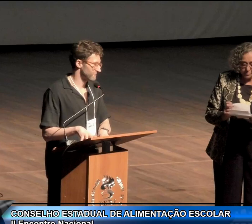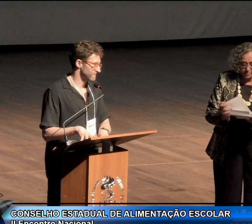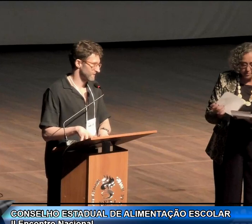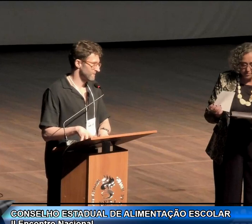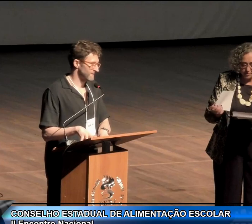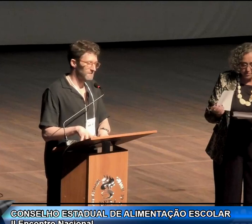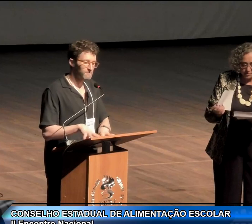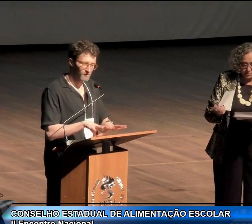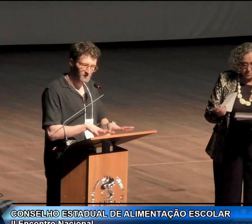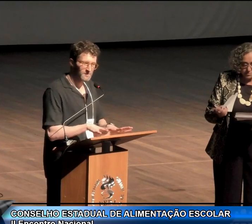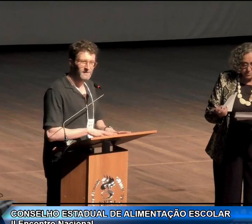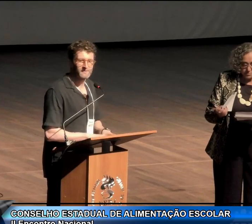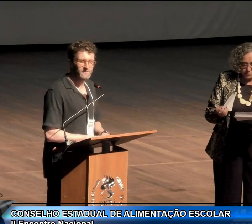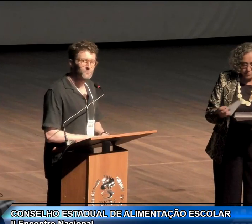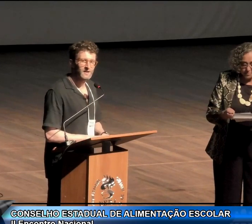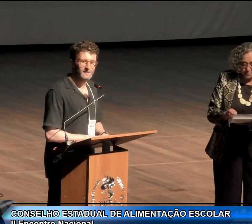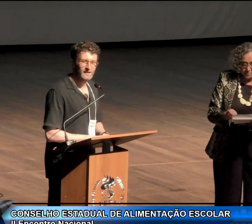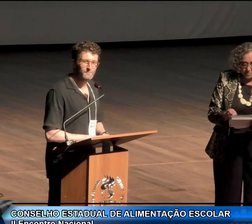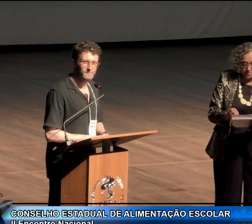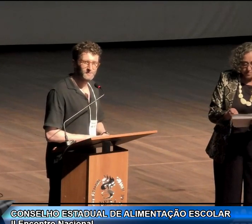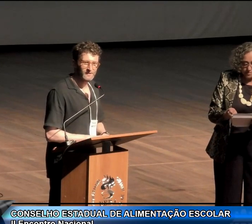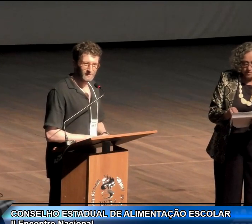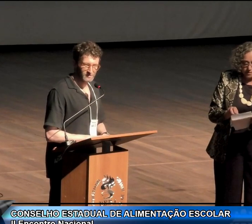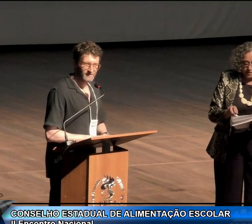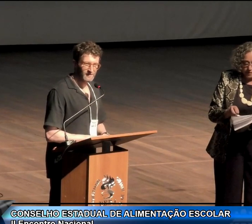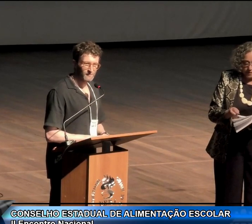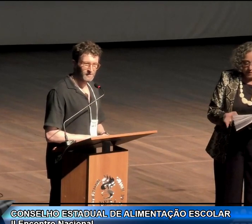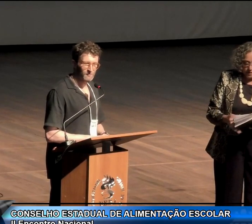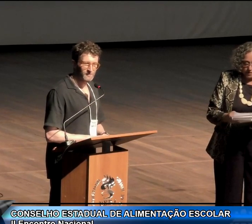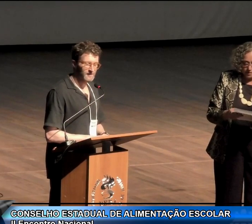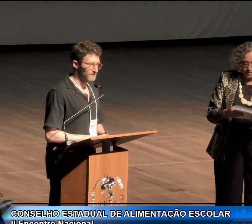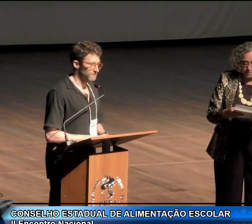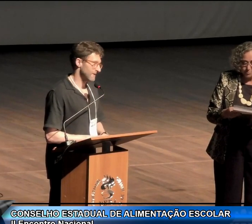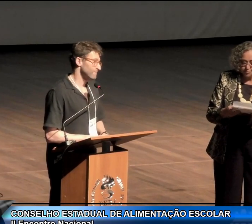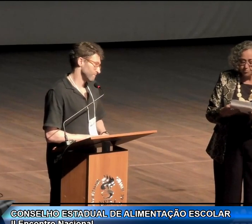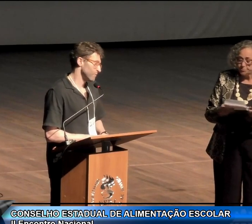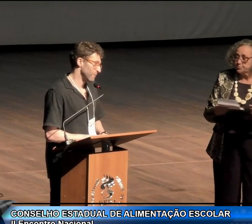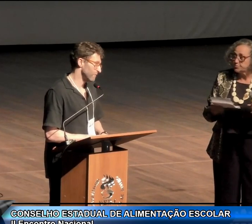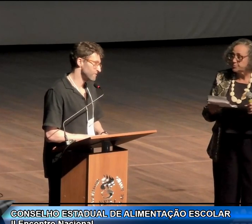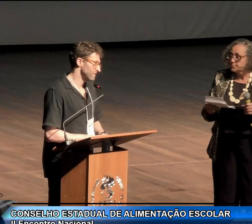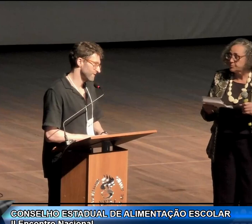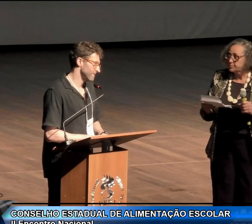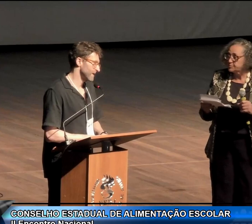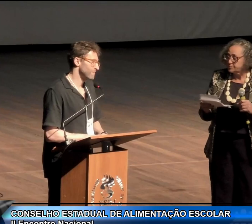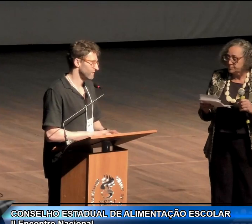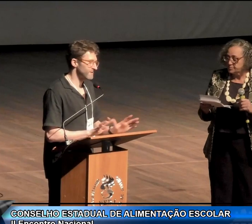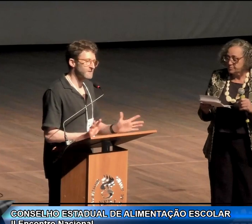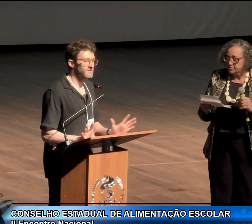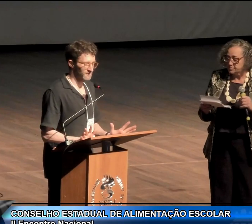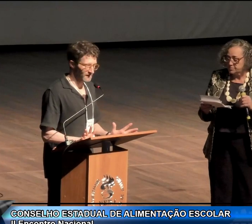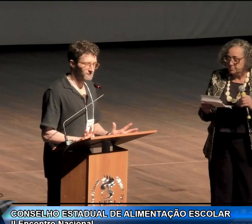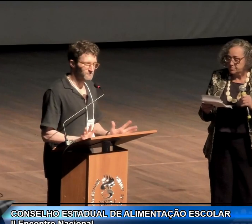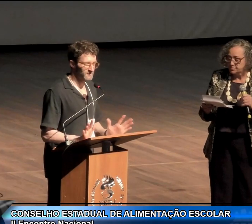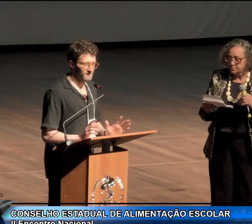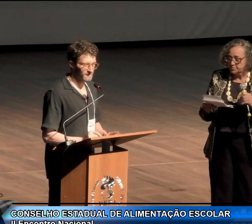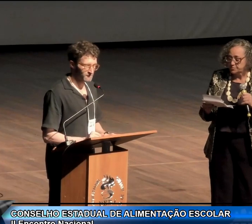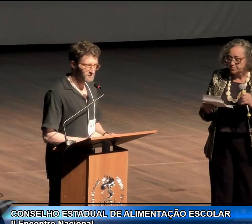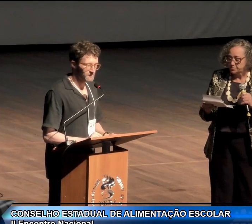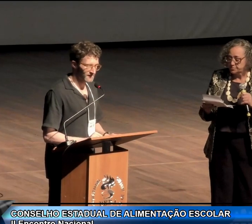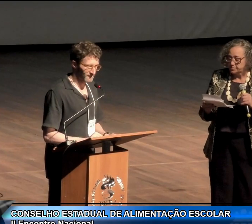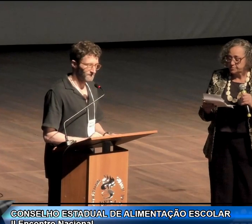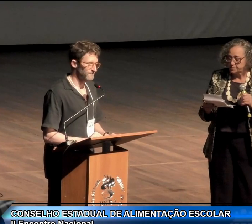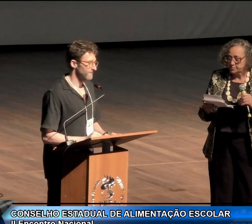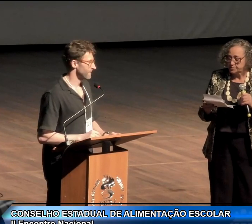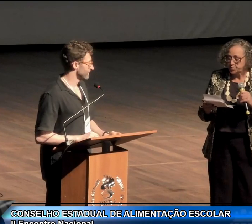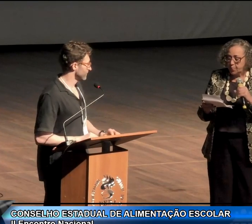um específico tá pode permanecer com um cardápio já tradicional ofertado que do meu ponto de vista é perfeitamente aceitável por esses